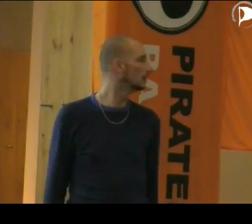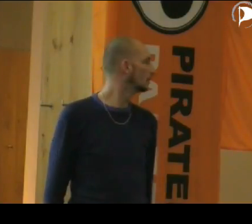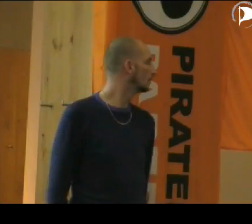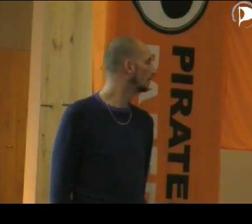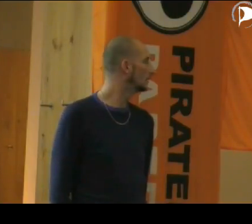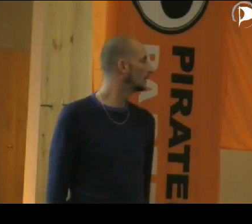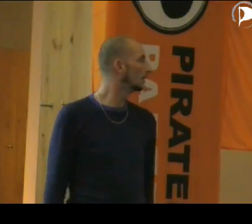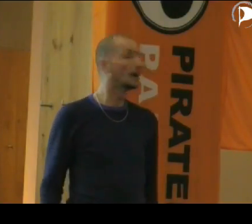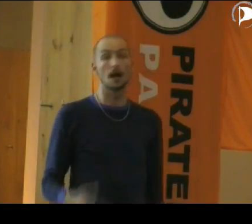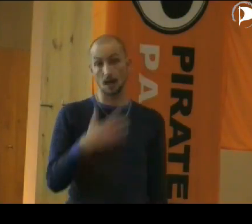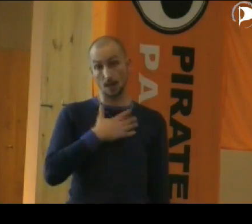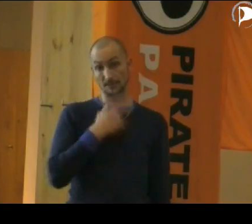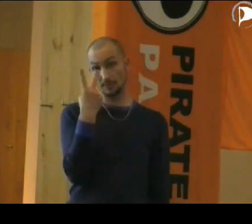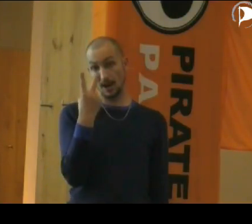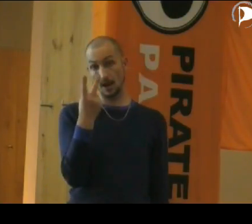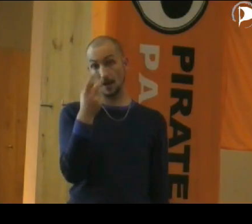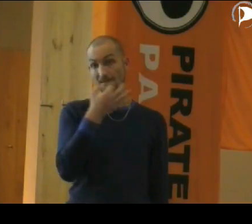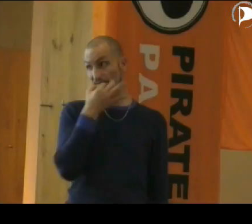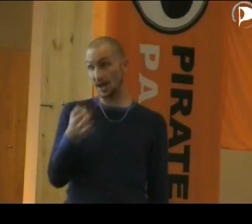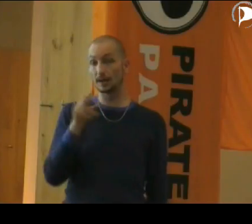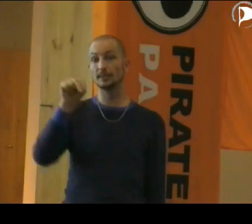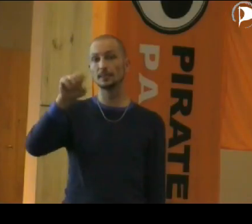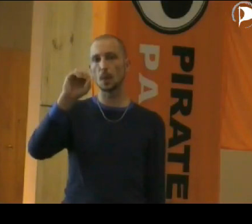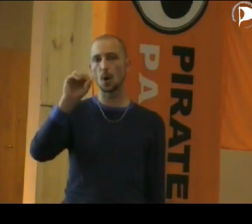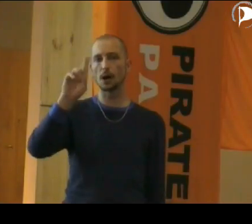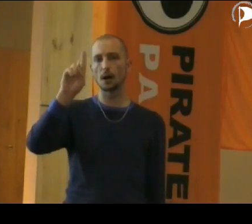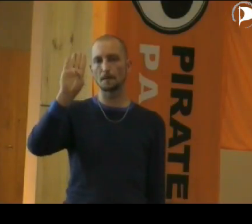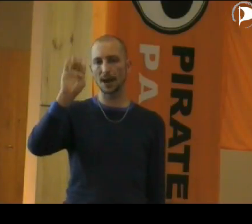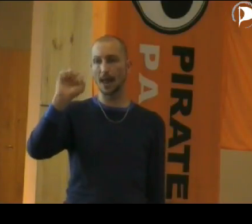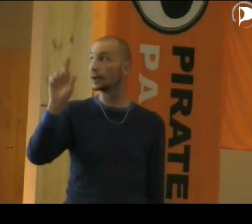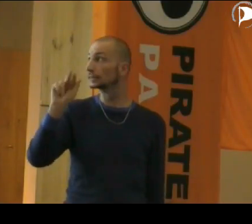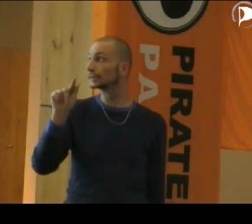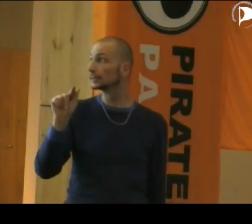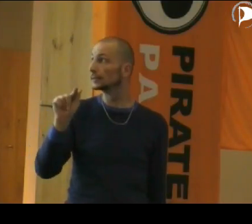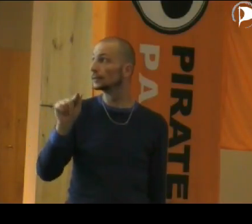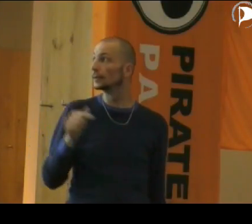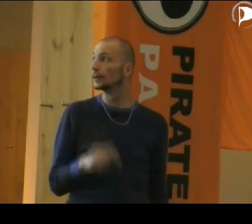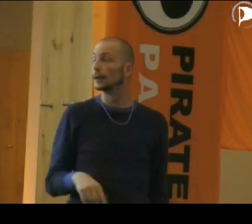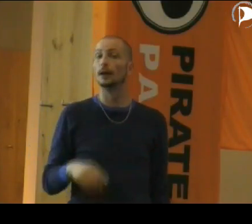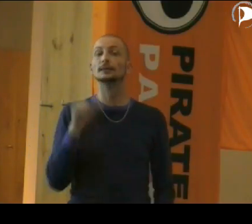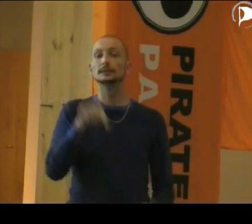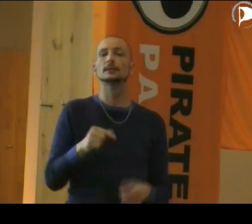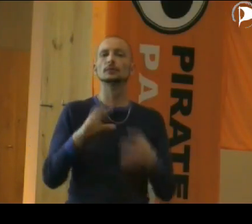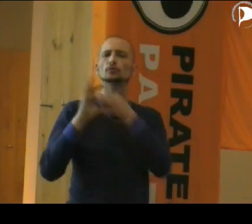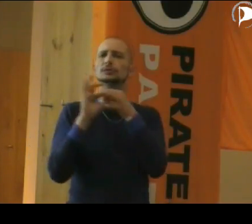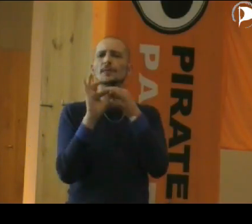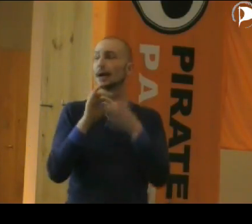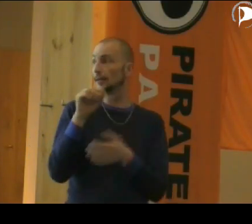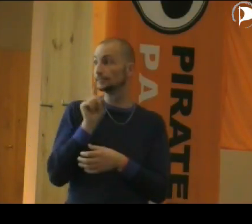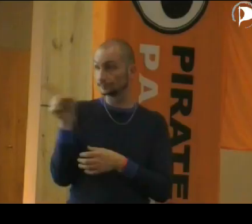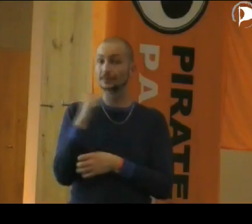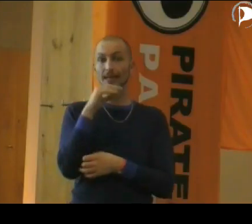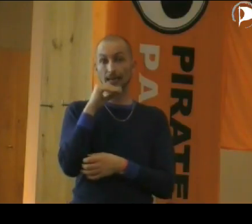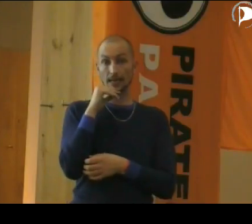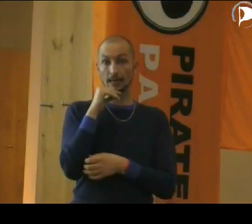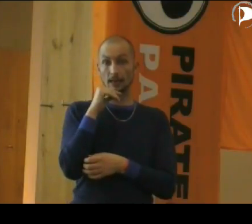mich erreichen zwei fragen norbert hinz erster in deiner in anführungszeichen rede hast du